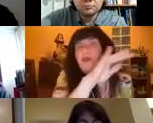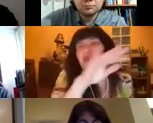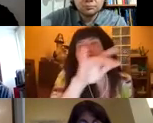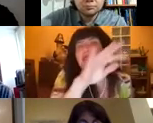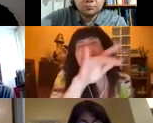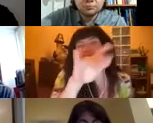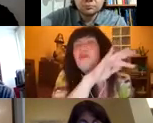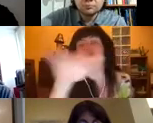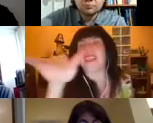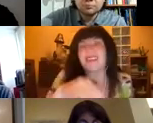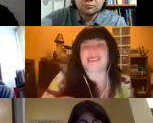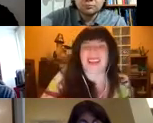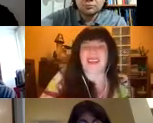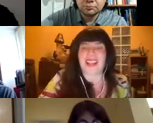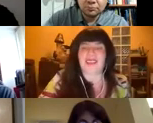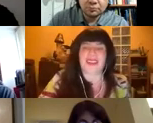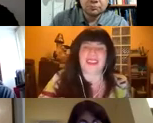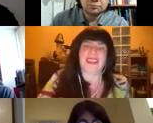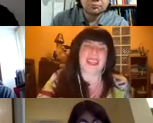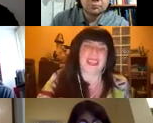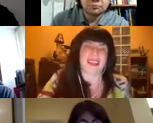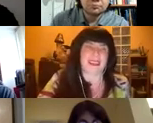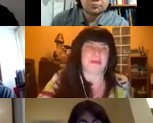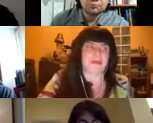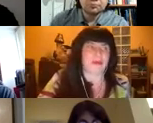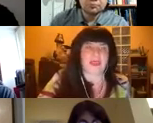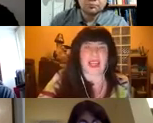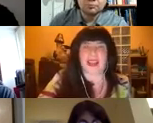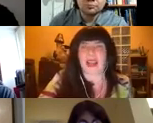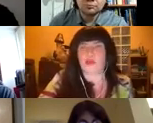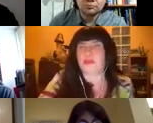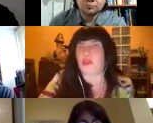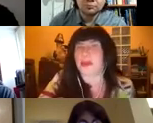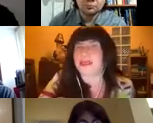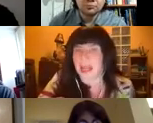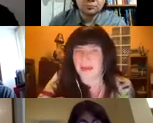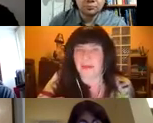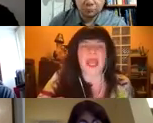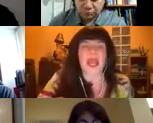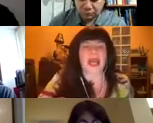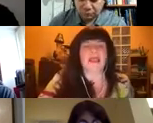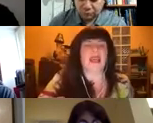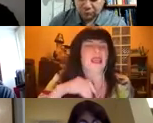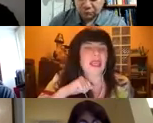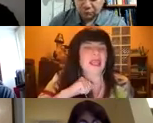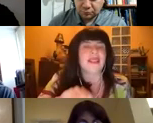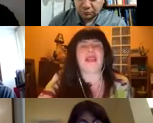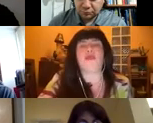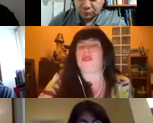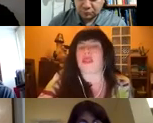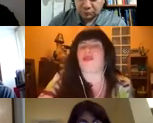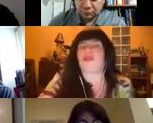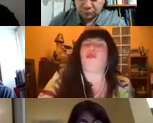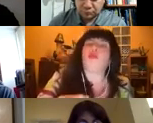¿cómo podemos decir?, distribuidas a lo largo, ¿verdad?, de las cláusulas visoespaciales. Así que aquí, en esta